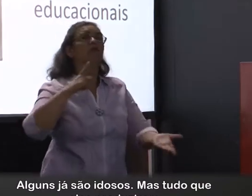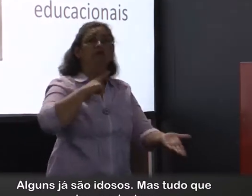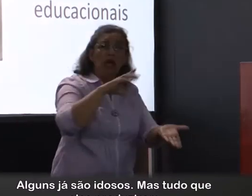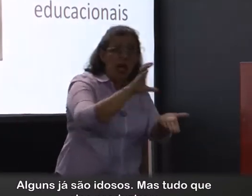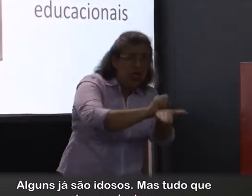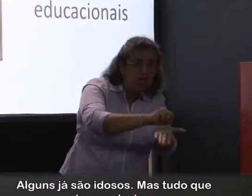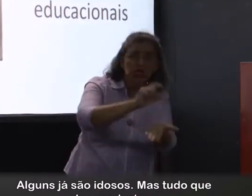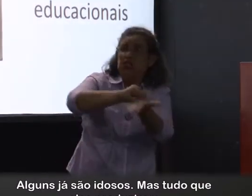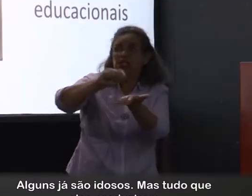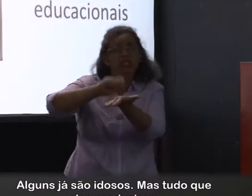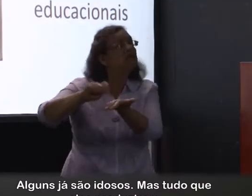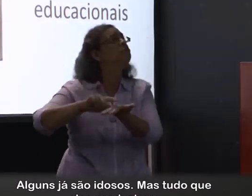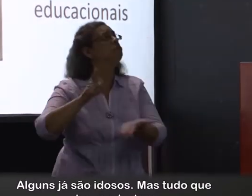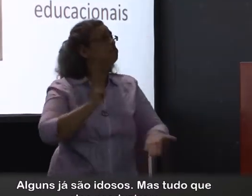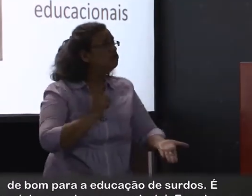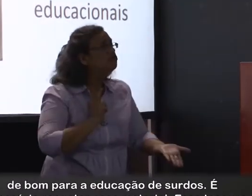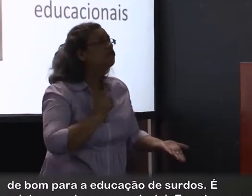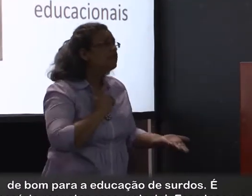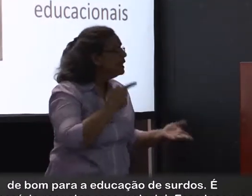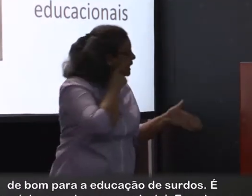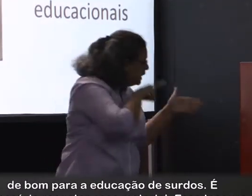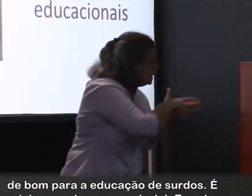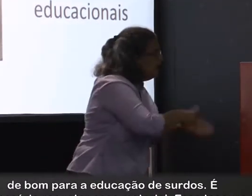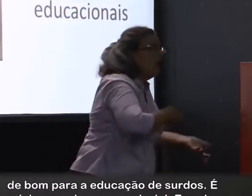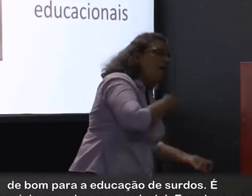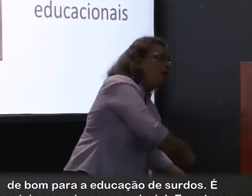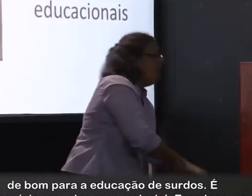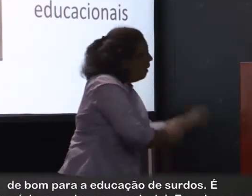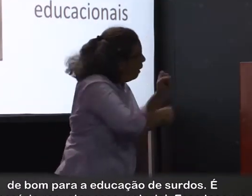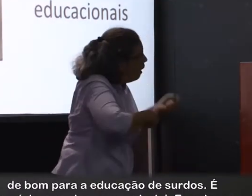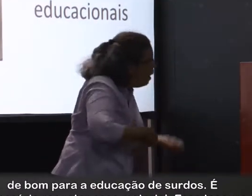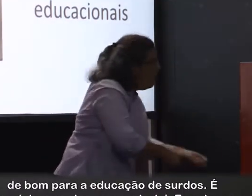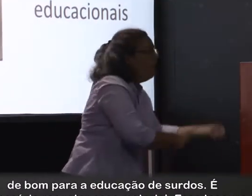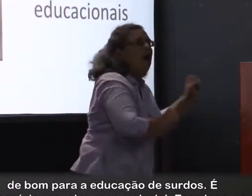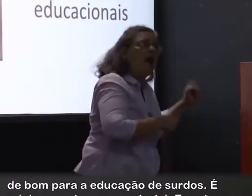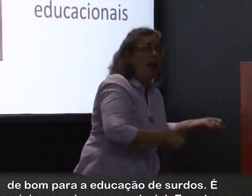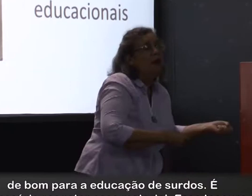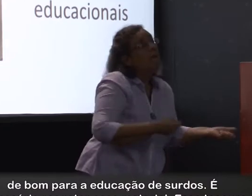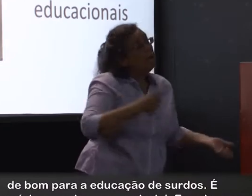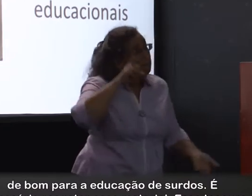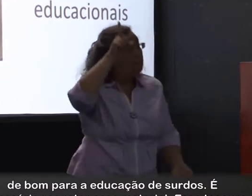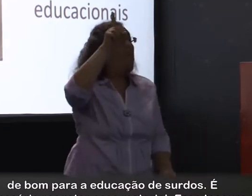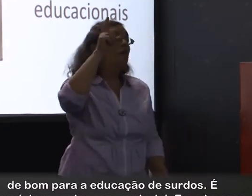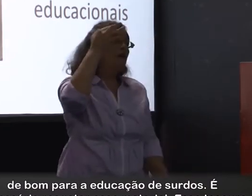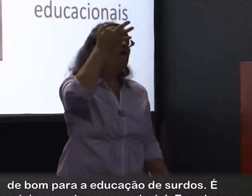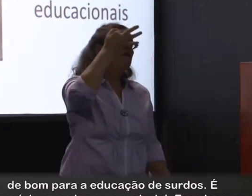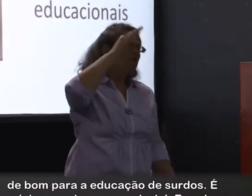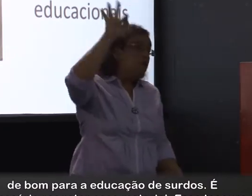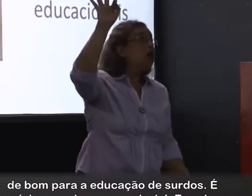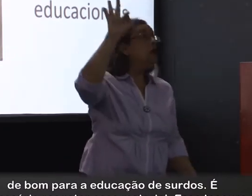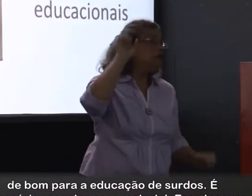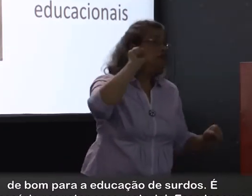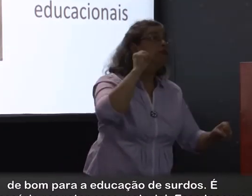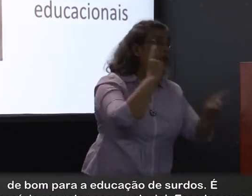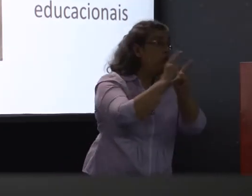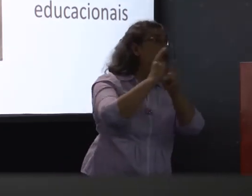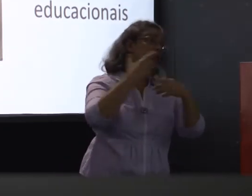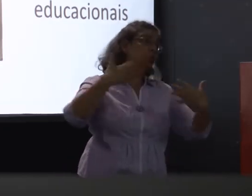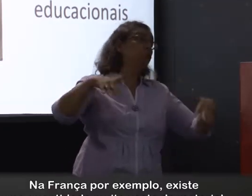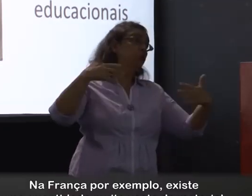eles produziram e que foi bom para a educação de surdo, é necessário resgatar esse material, esse tesouro,